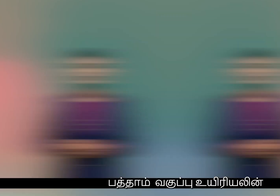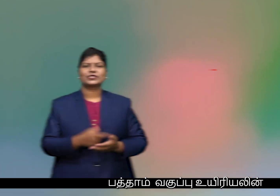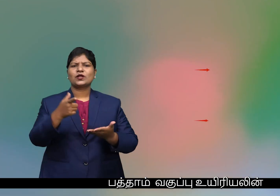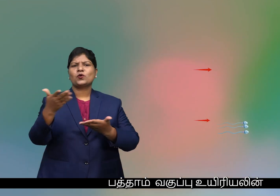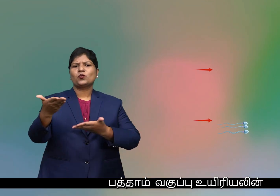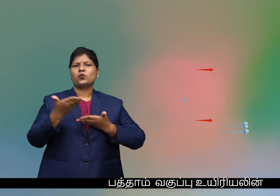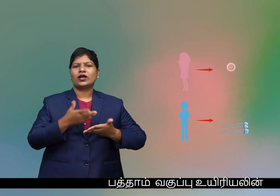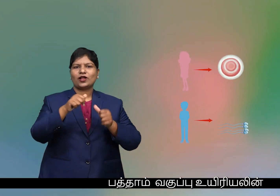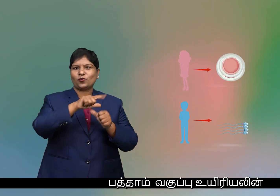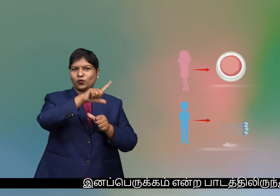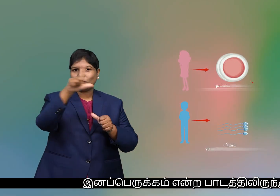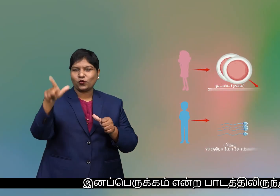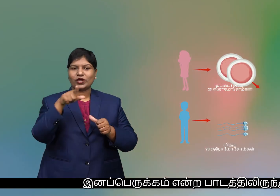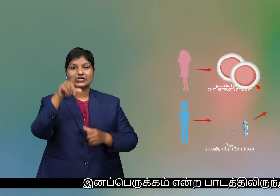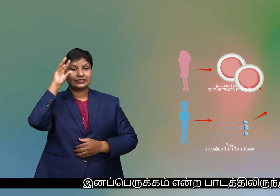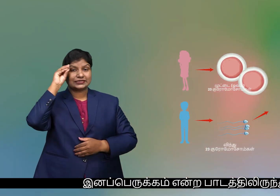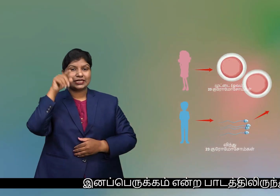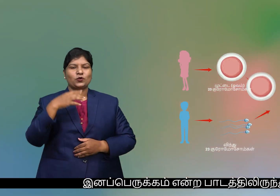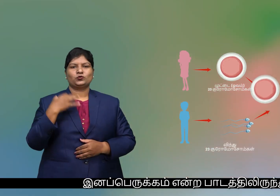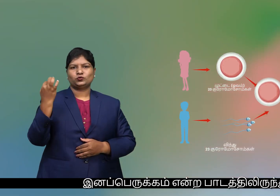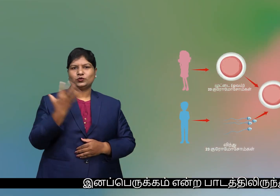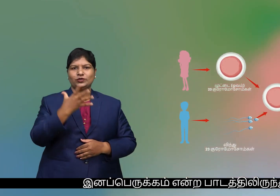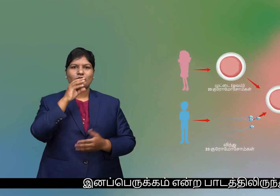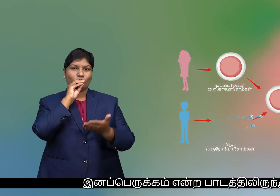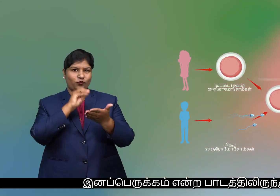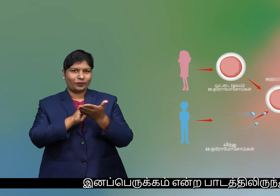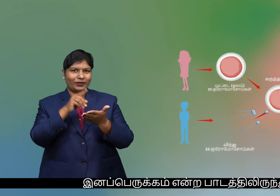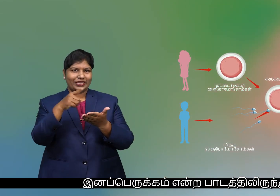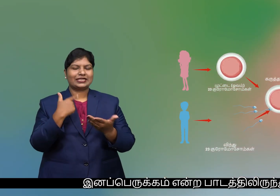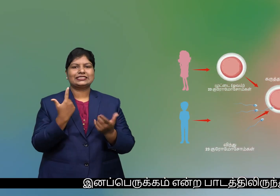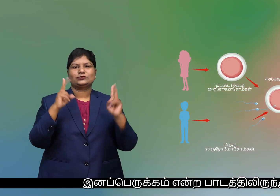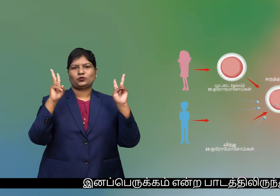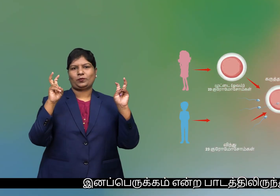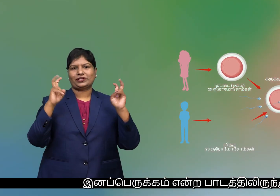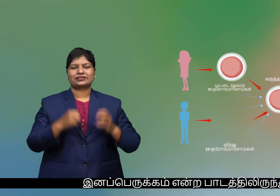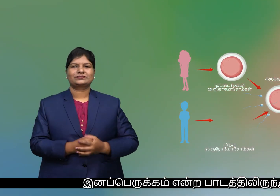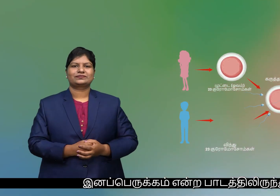10ஆம் வகுப்பு உயிரியலின் இனப்பெருக்கம் என்ற பாடத்திலிருந்து